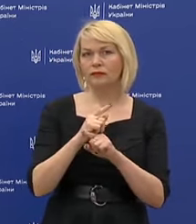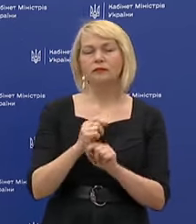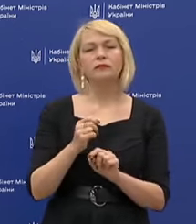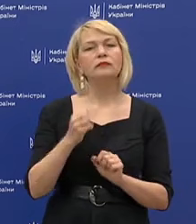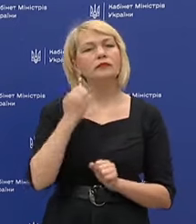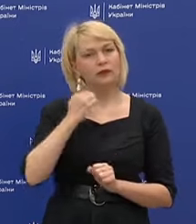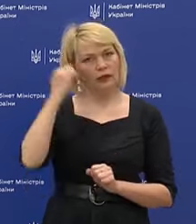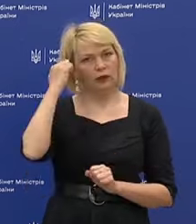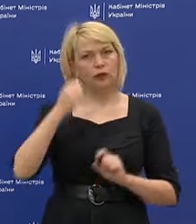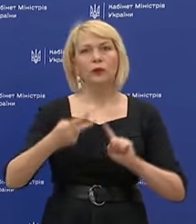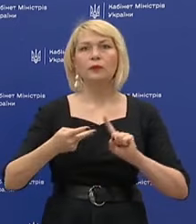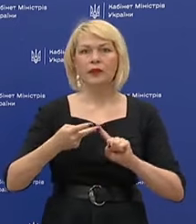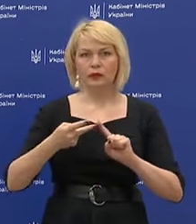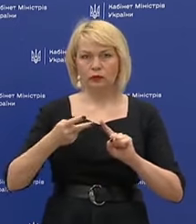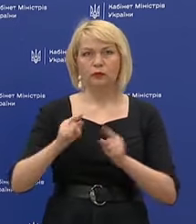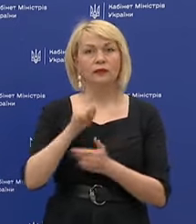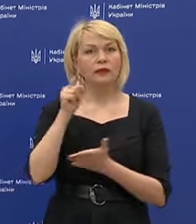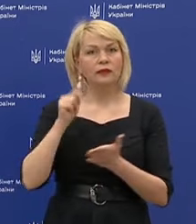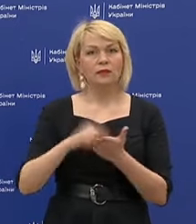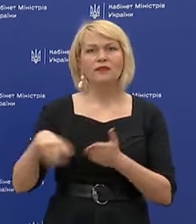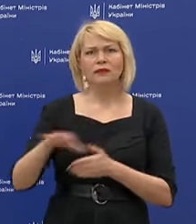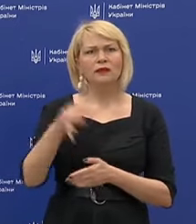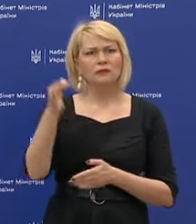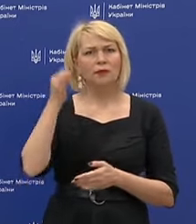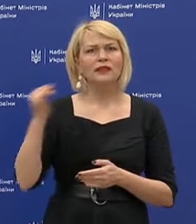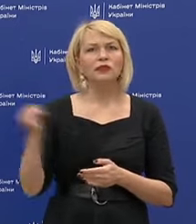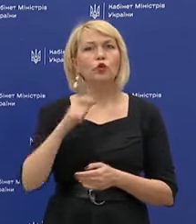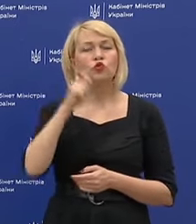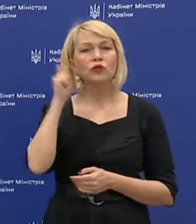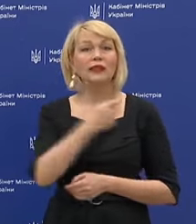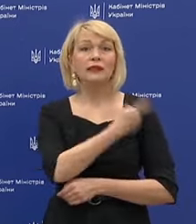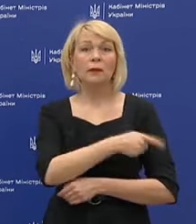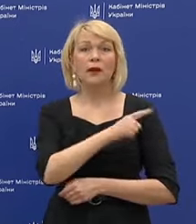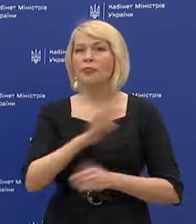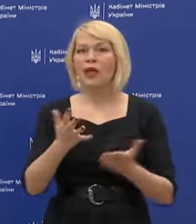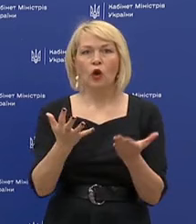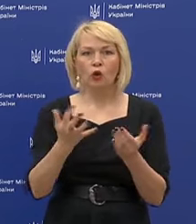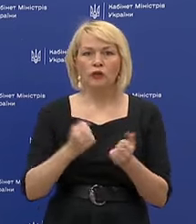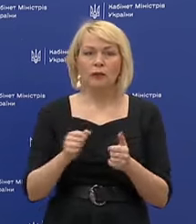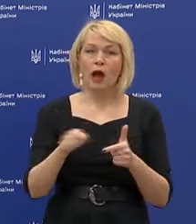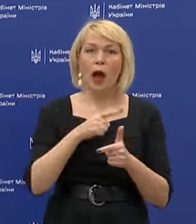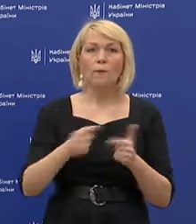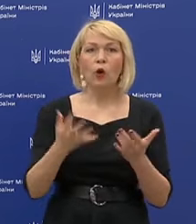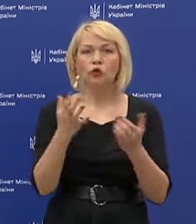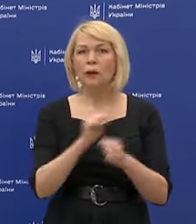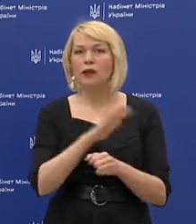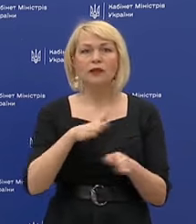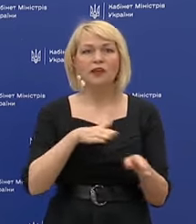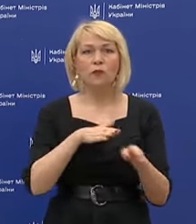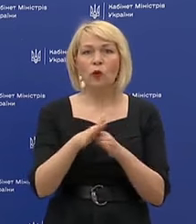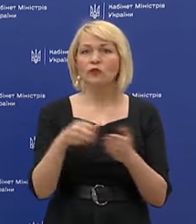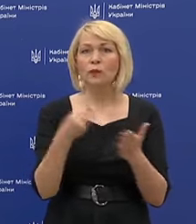Дякуємо. Наступне запитання. Всі пам'ятають історію українських медиків, які не отримали або ж отримали не у повному